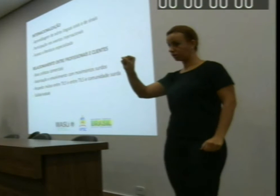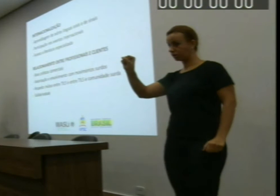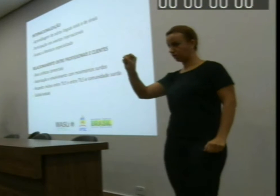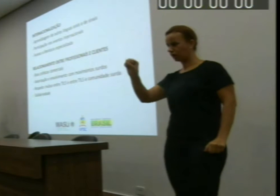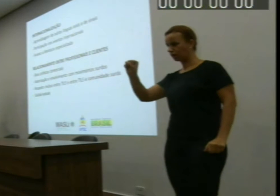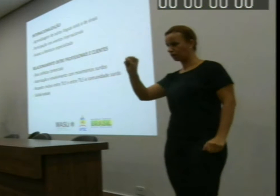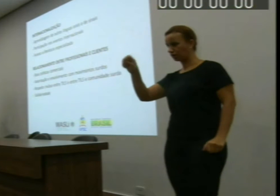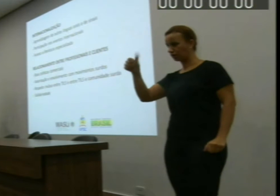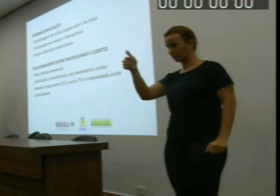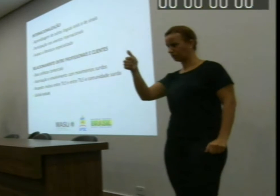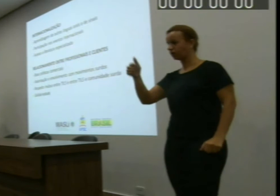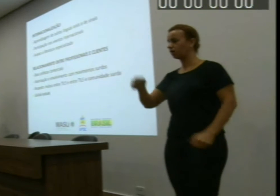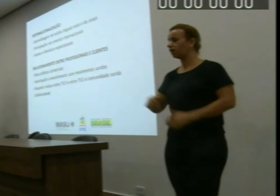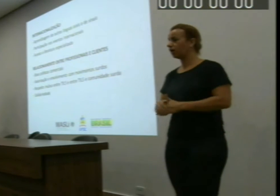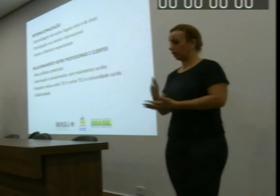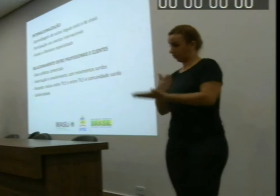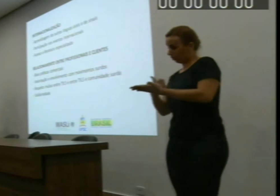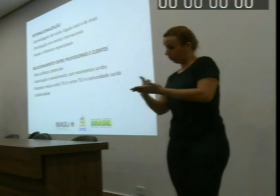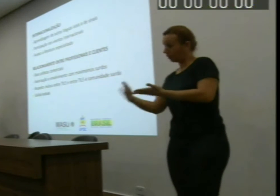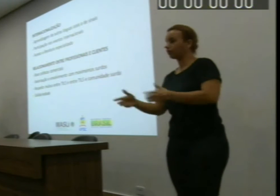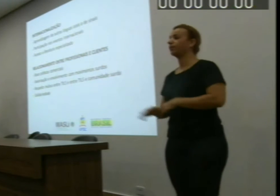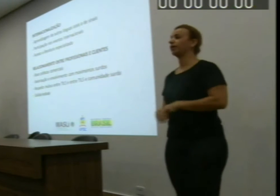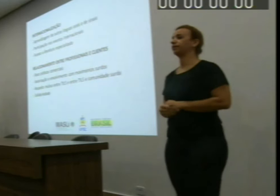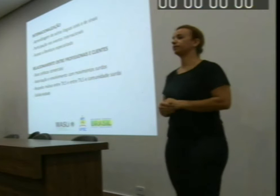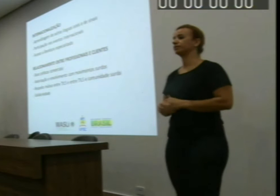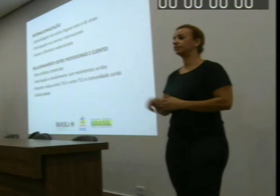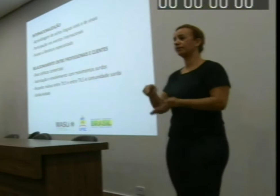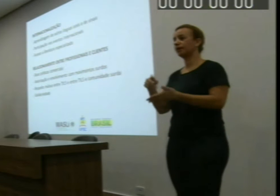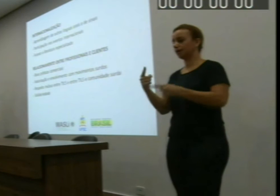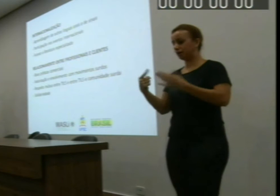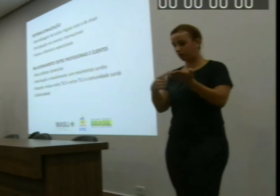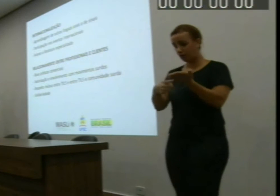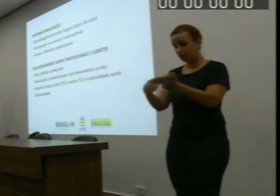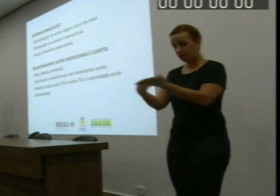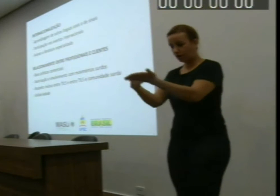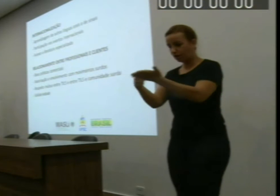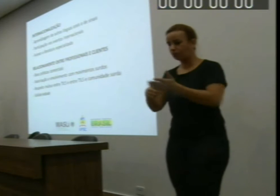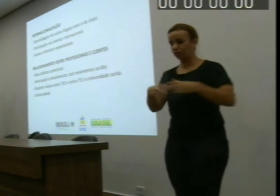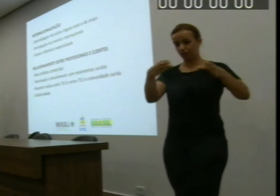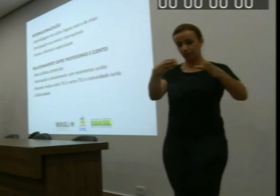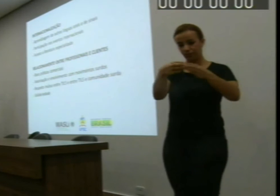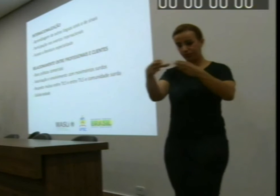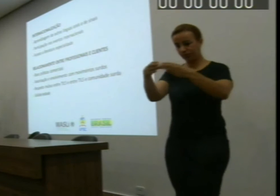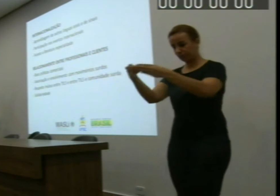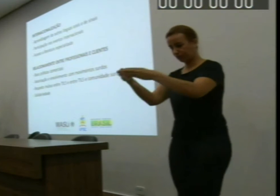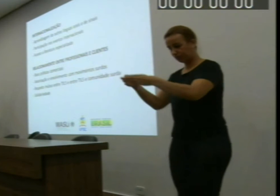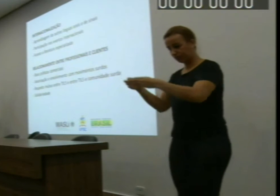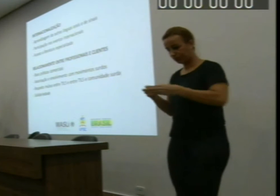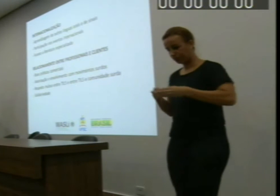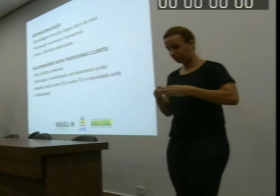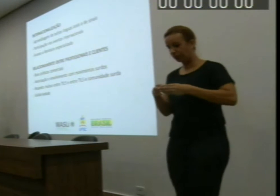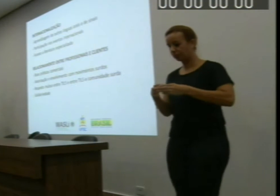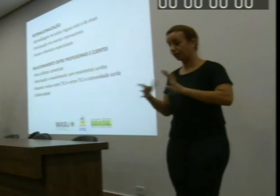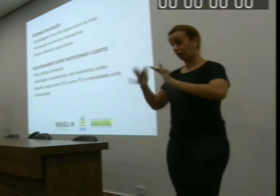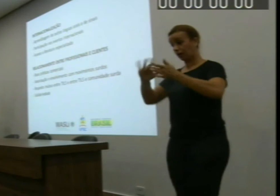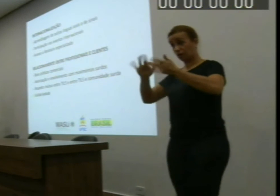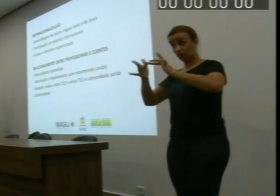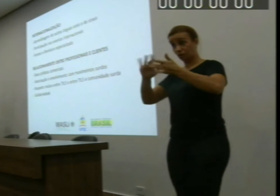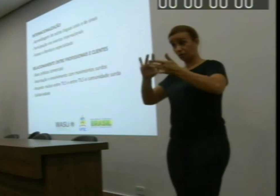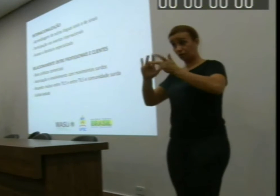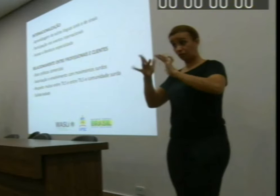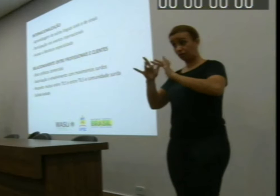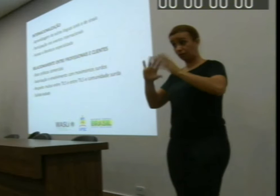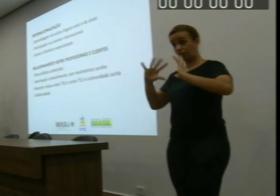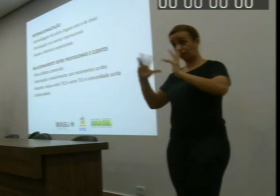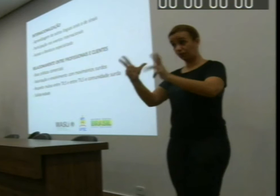que começa de fato a gente estruturar isso como vai funcionar plataforma a gente tá tendo um um contato com